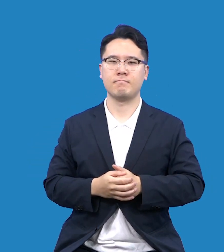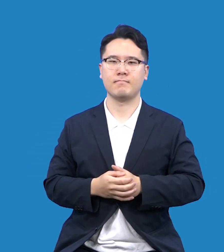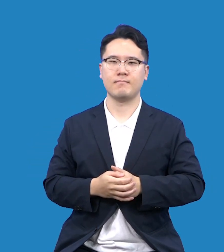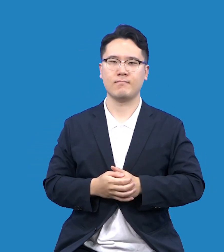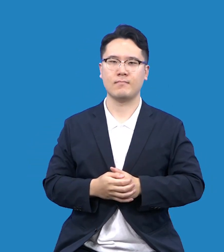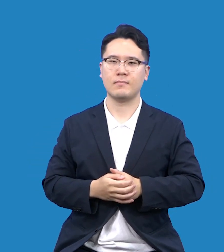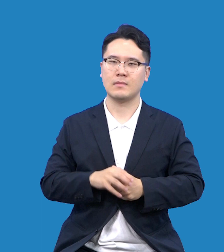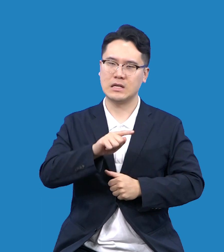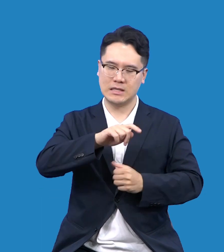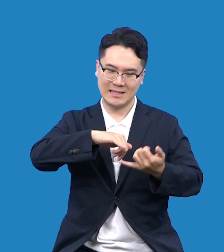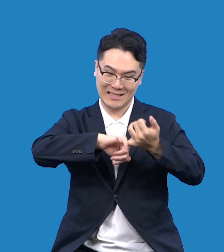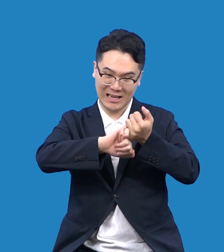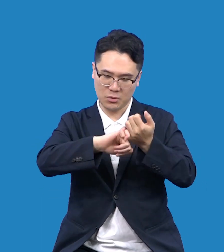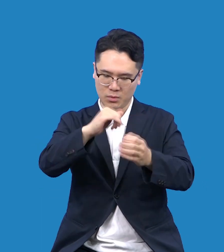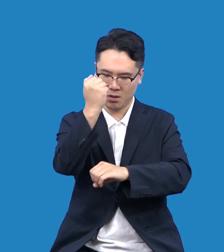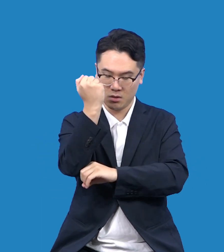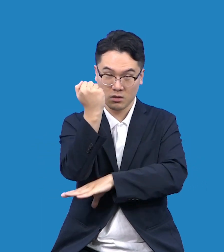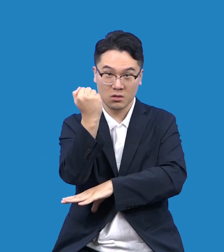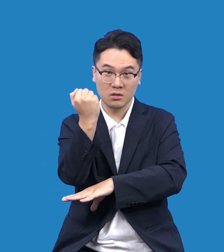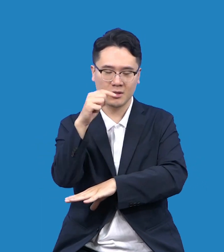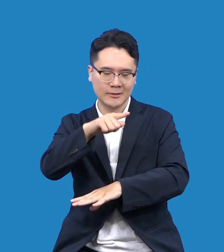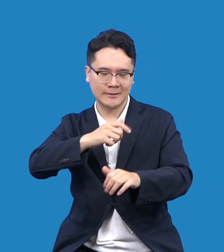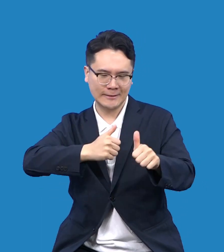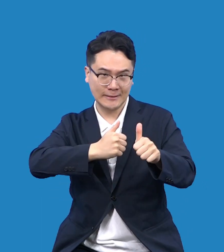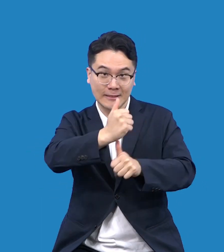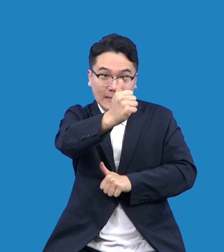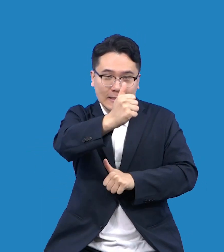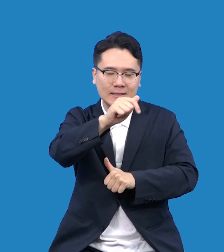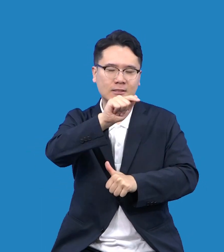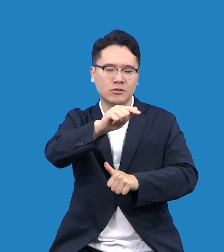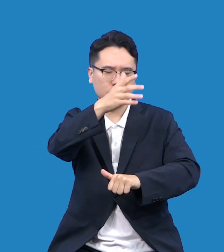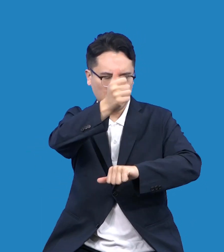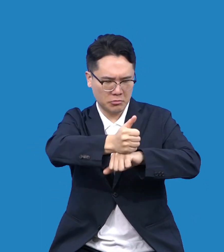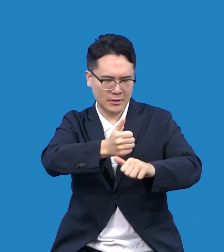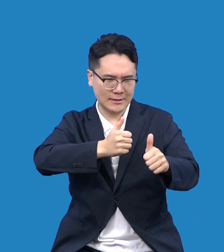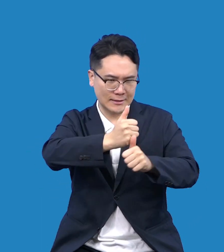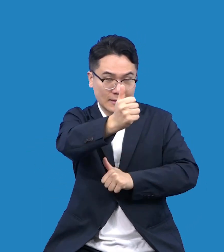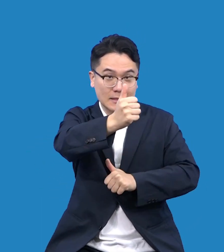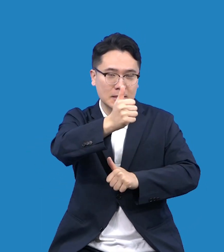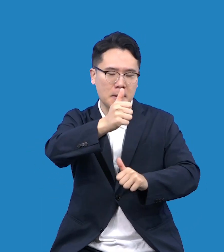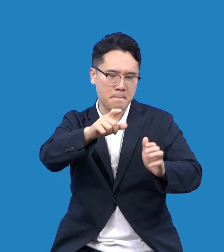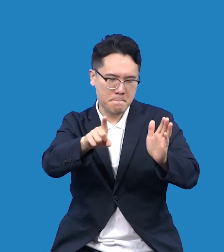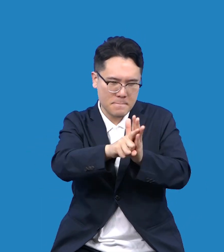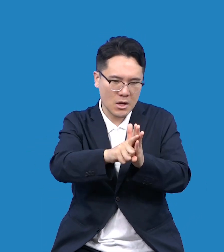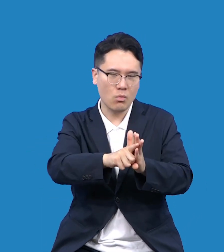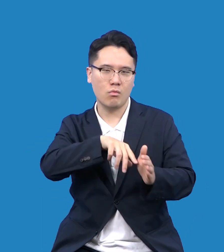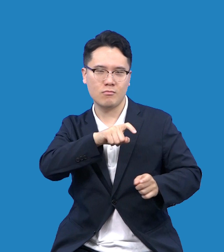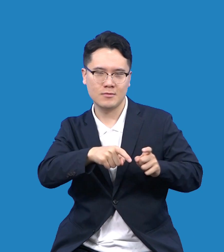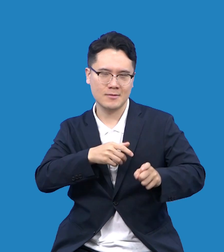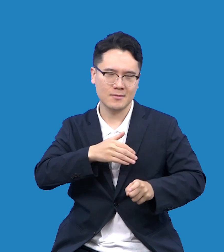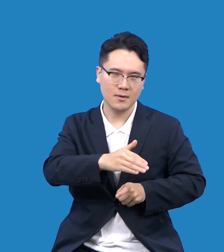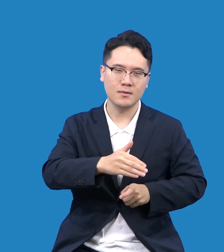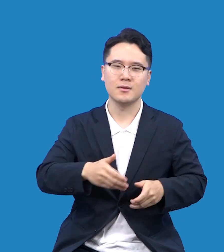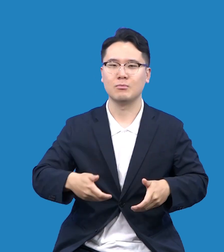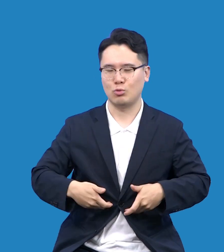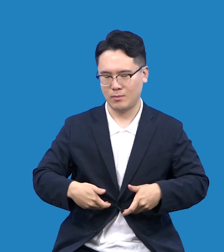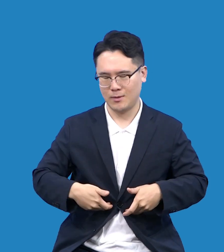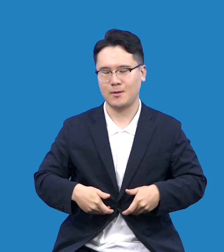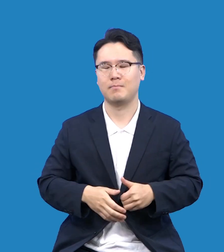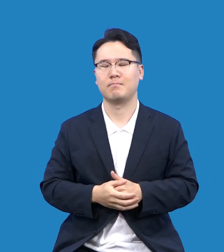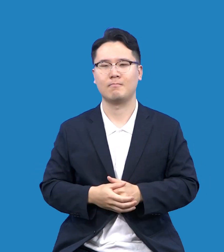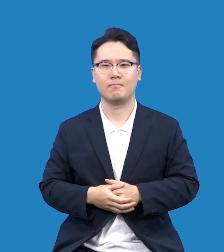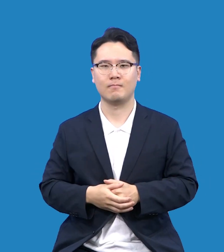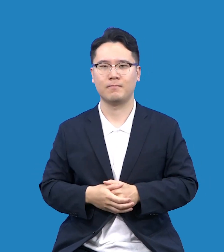근거한 궁극적인 승리를 믿고 승리를 선포하며 행진할 수가 있어야 합니다.